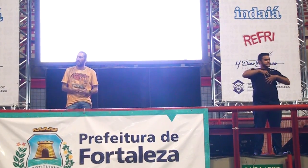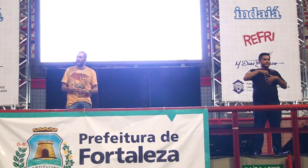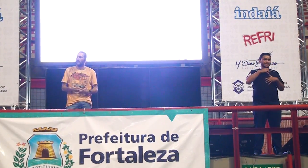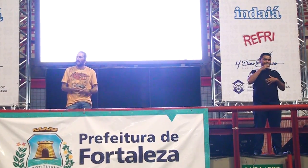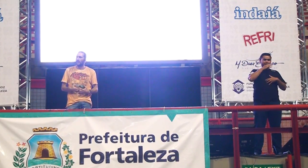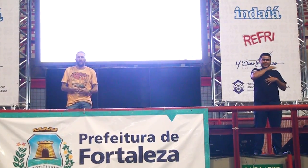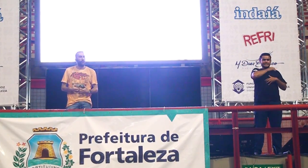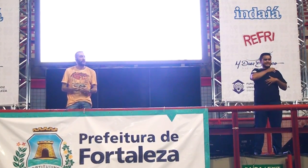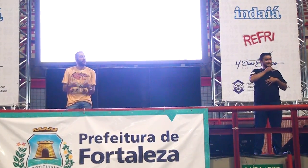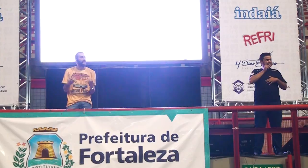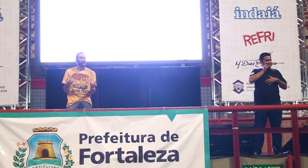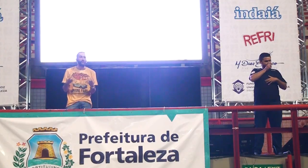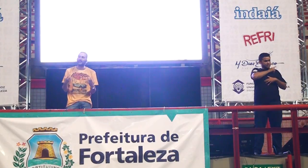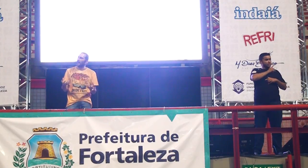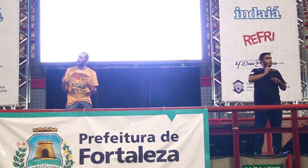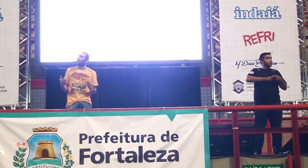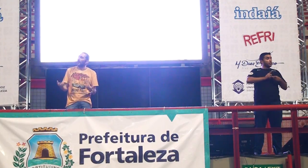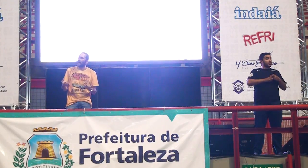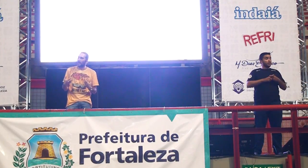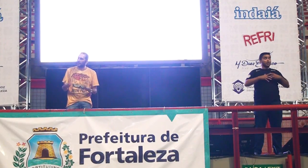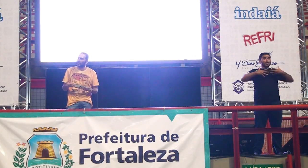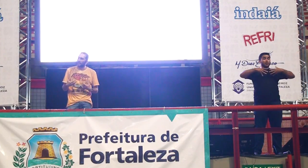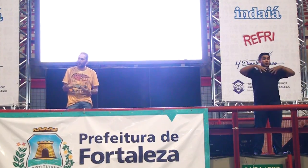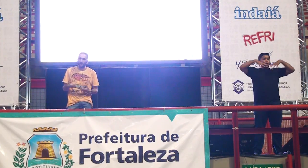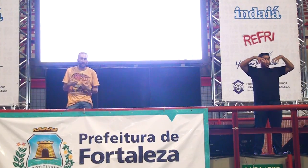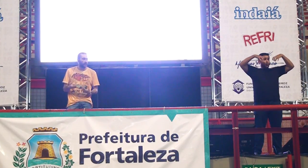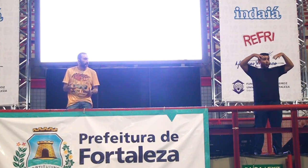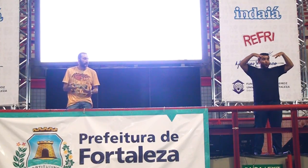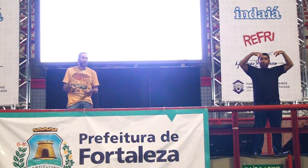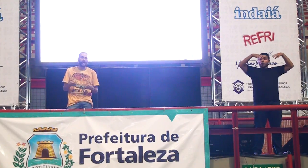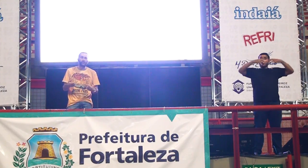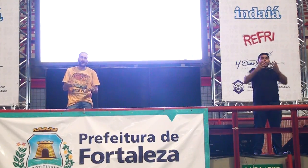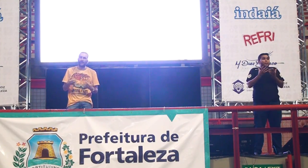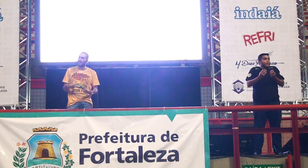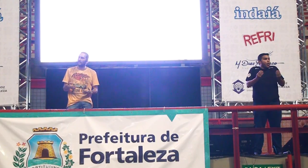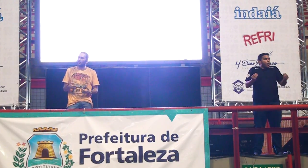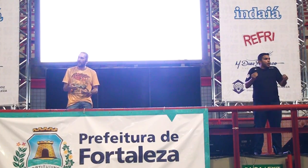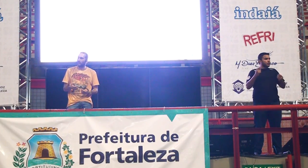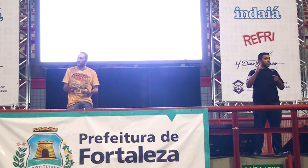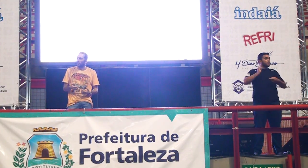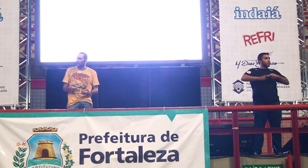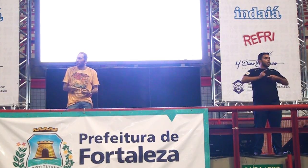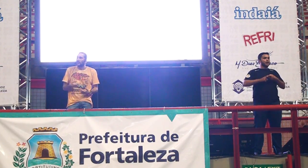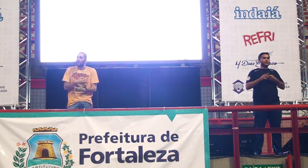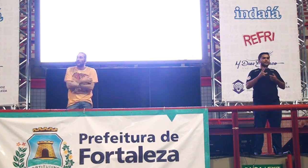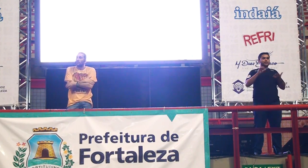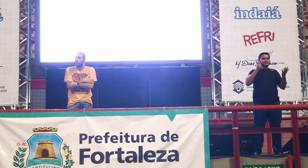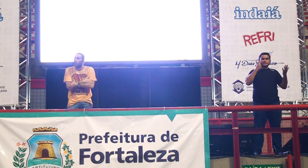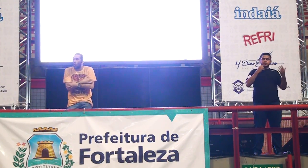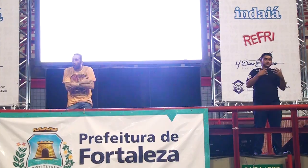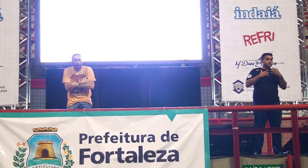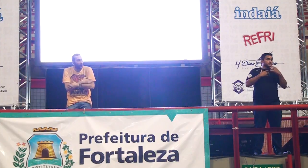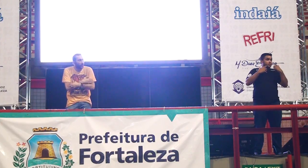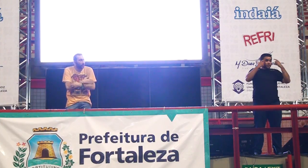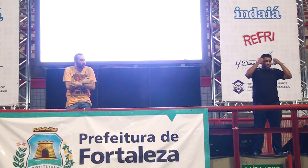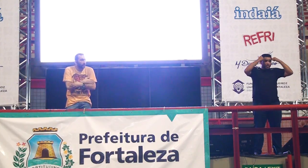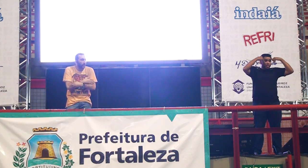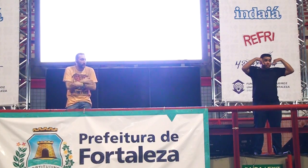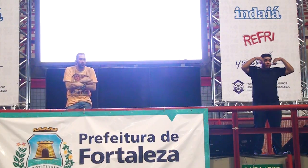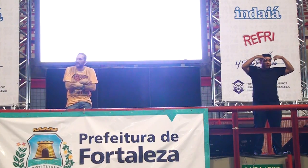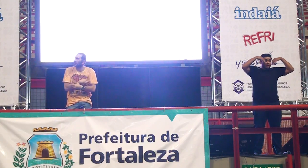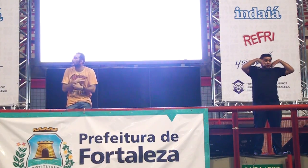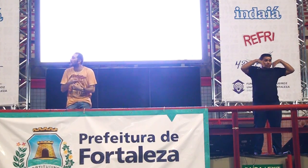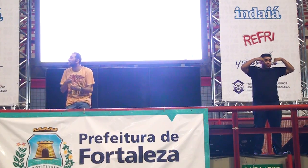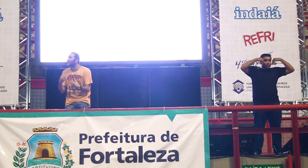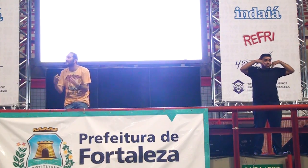cruel? Porque tem tanta umidade do ar na Amazônia, que chega um determinado momento, que o teu suor,